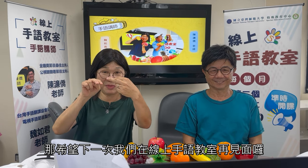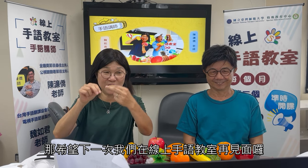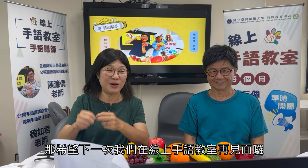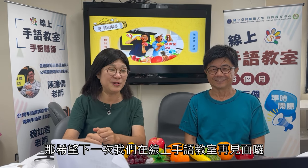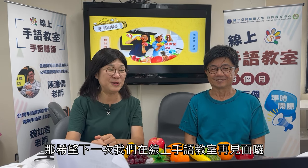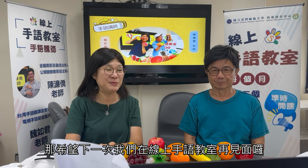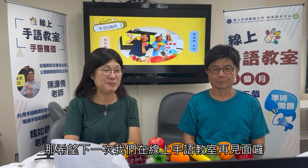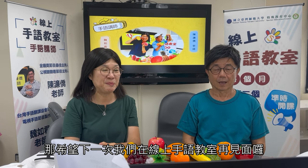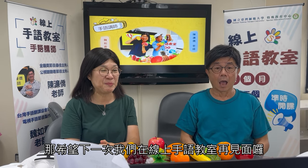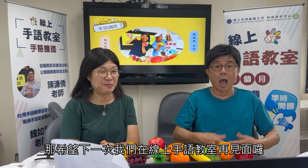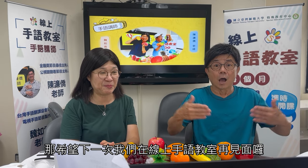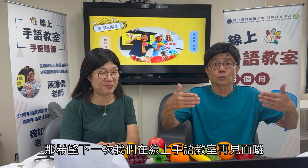咯。